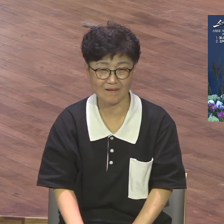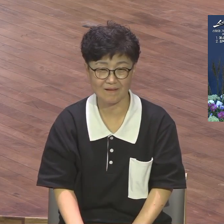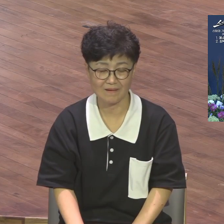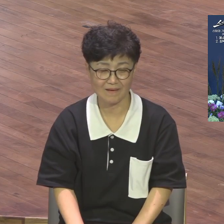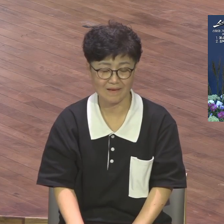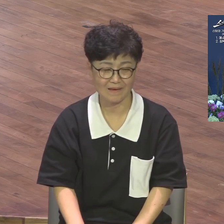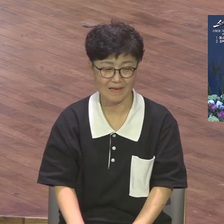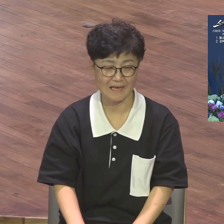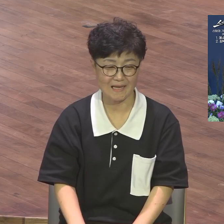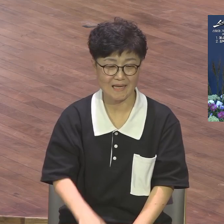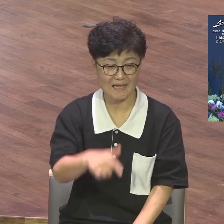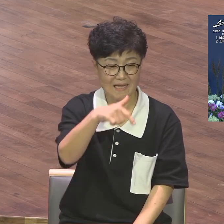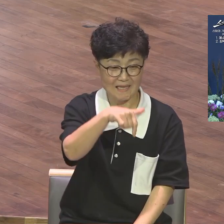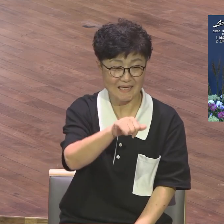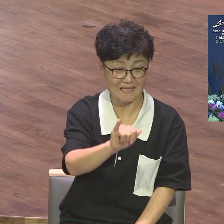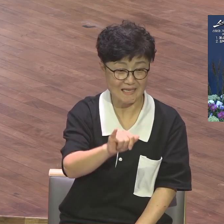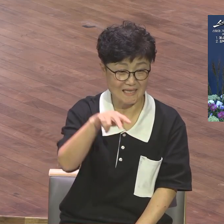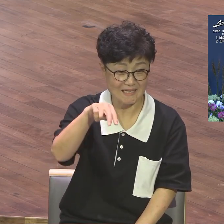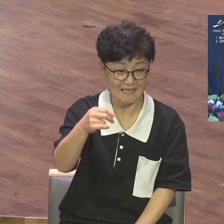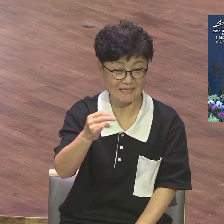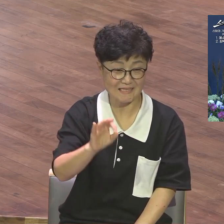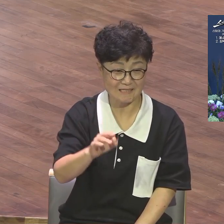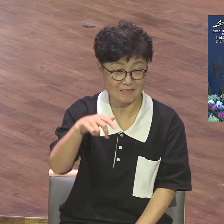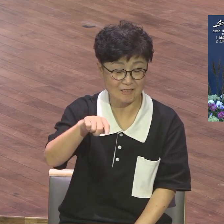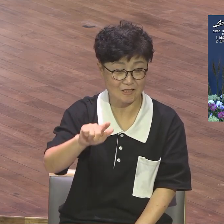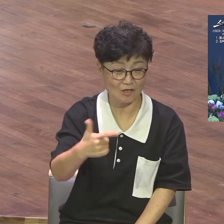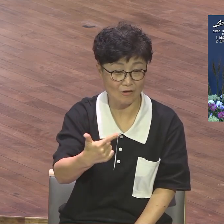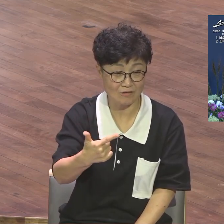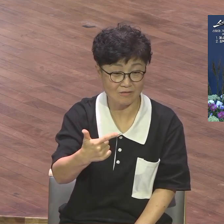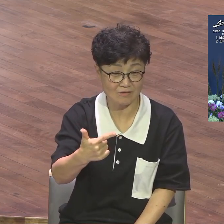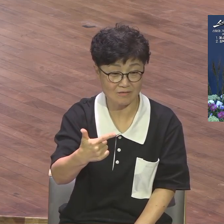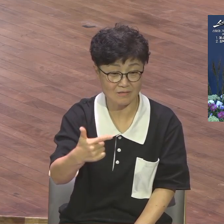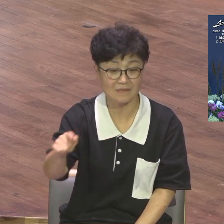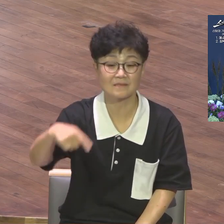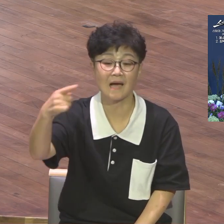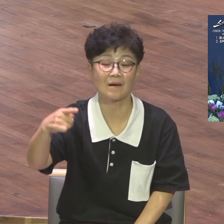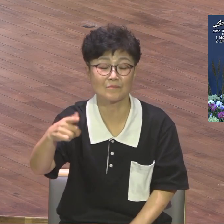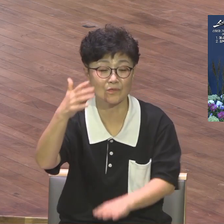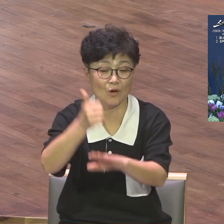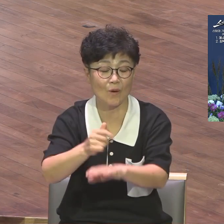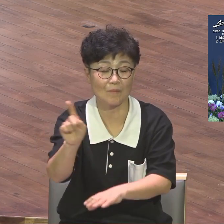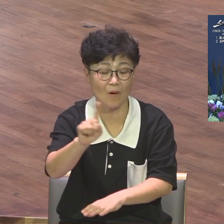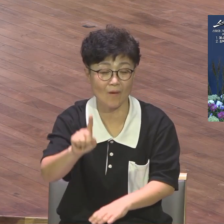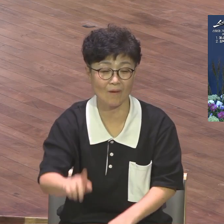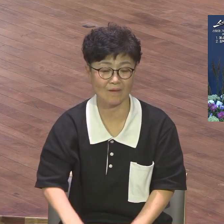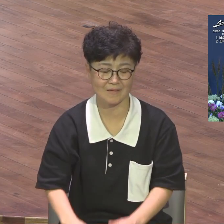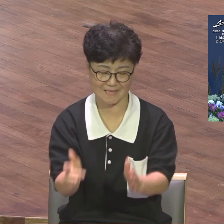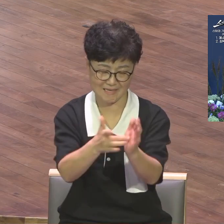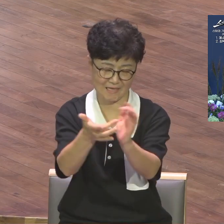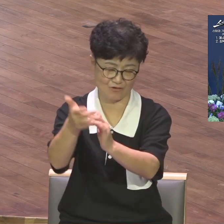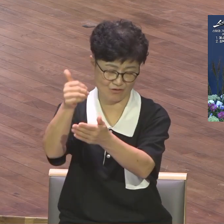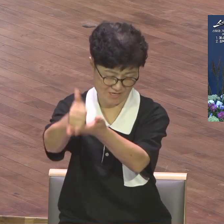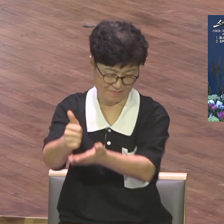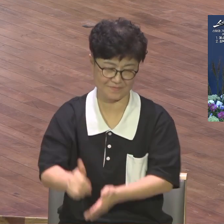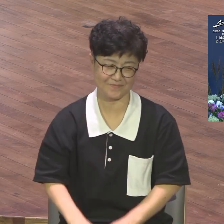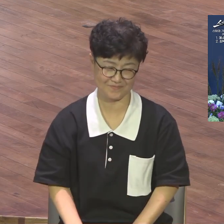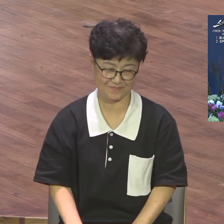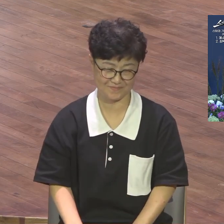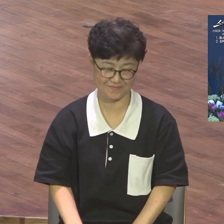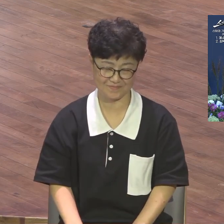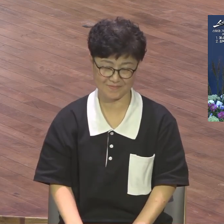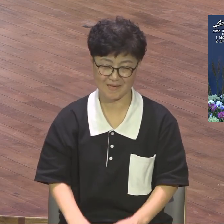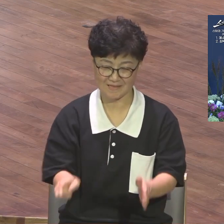나오셔야죠. 기승전 예수. 우리의 시작도 진행도 마침도 우리 신앙생활의